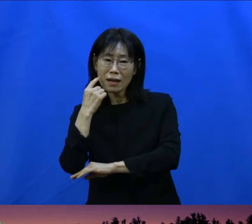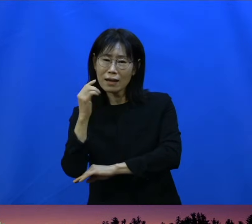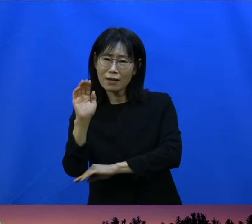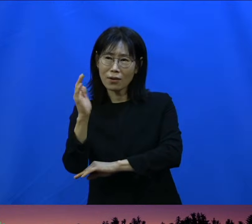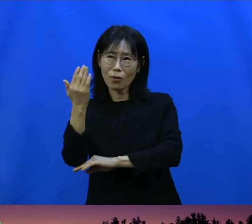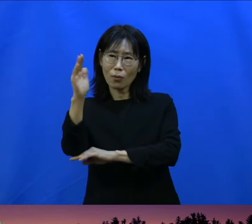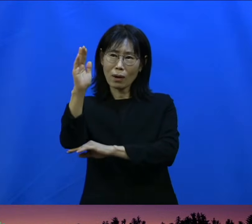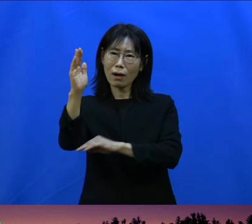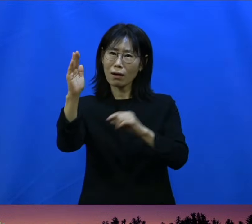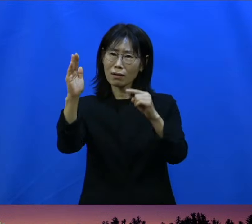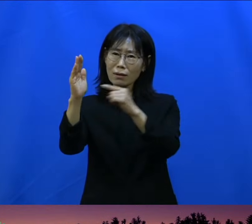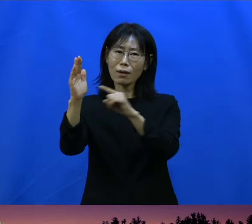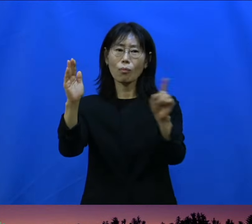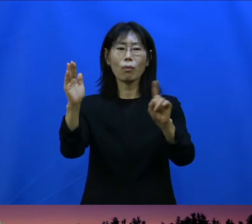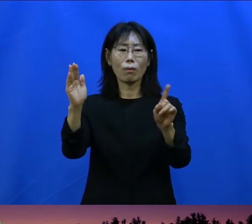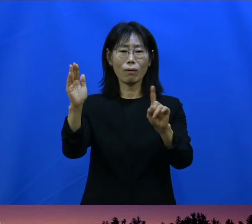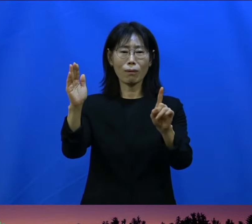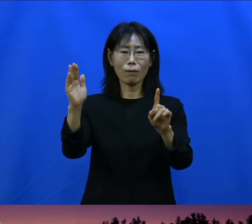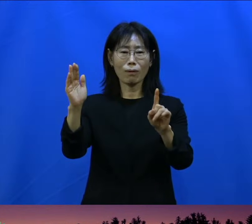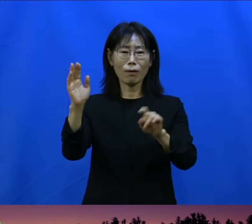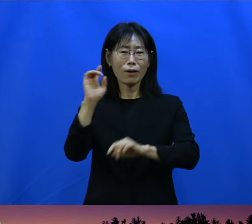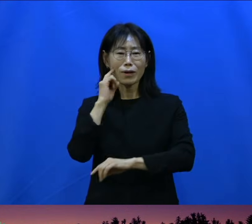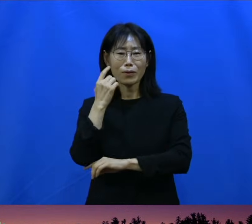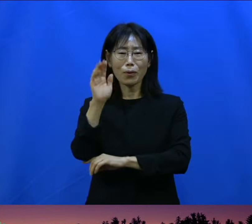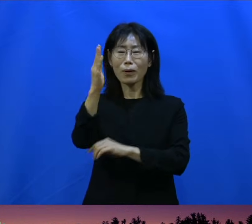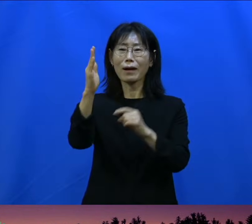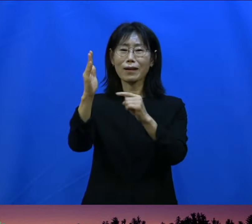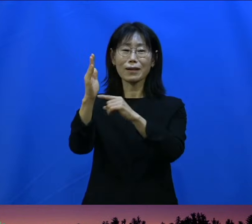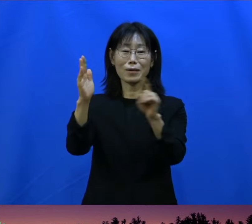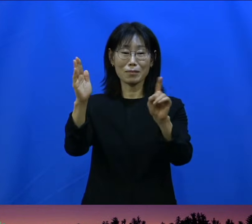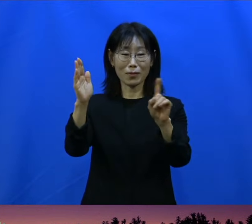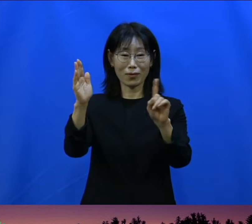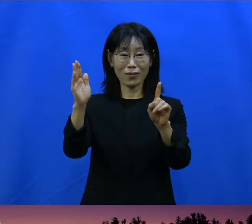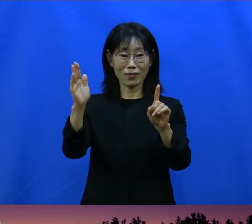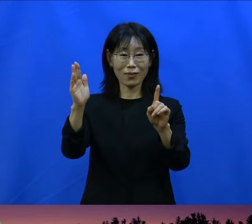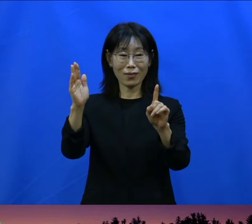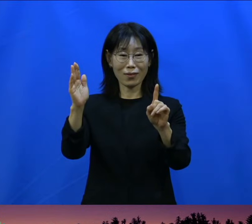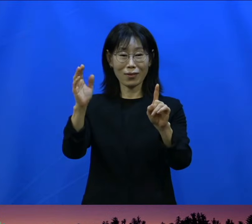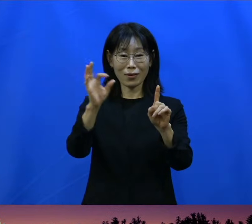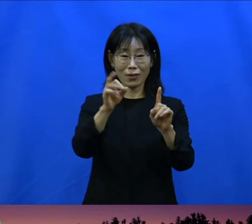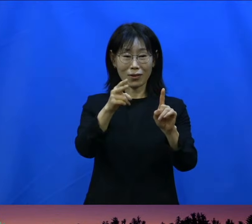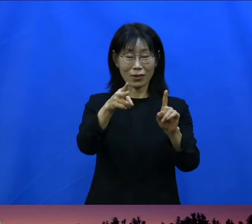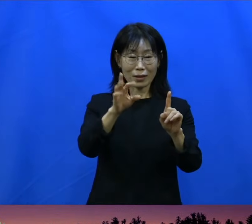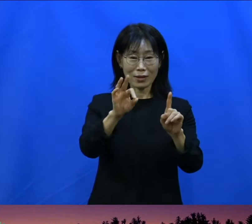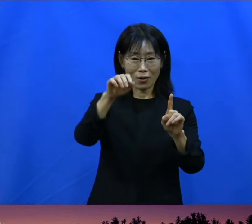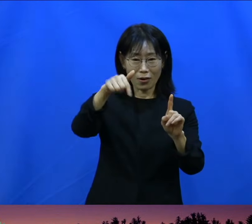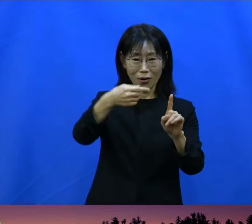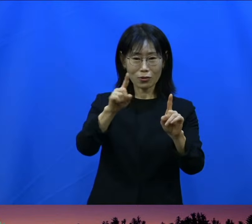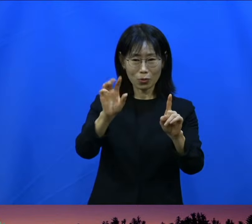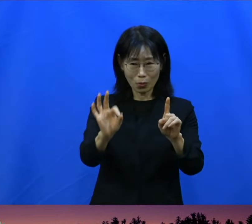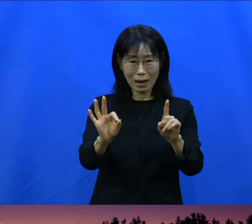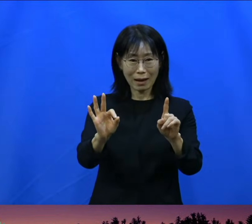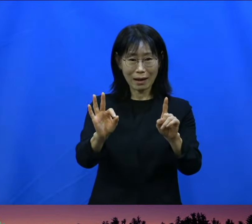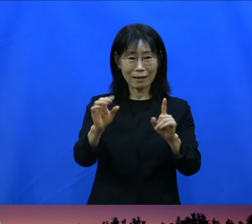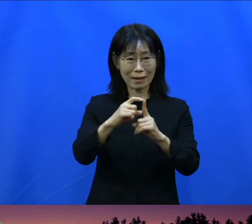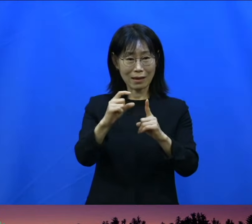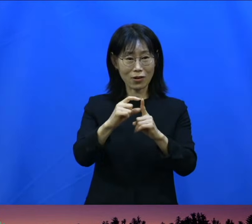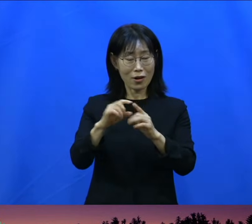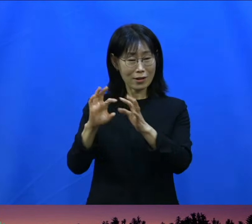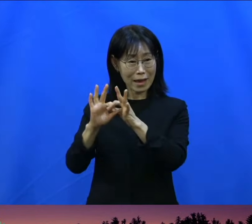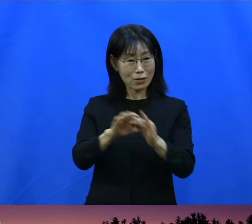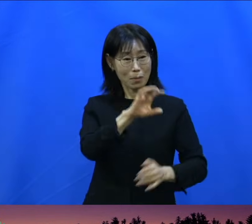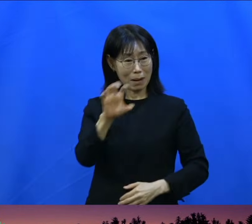몰라요. 그죠? 우리가 뭐 입에 늘 영광 하잖아요.